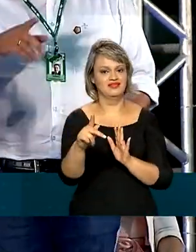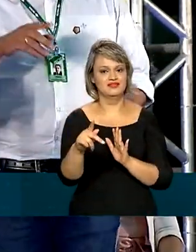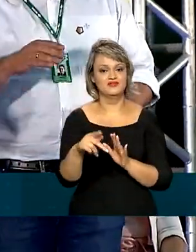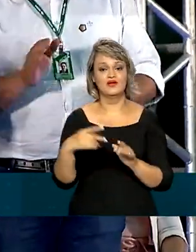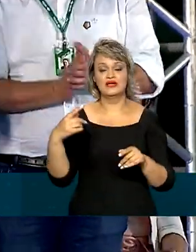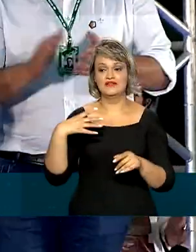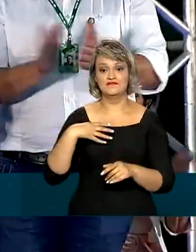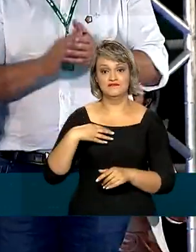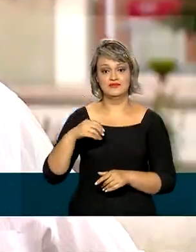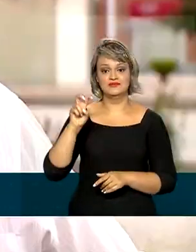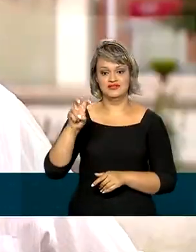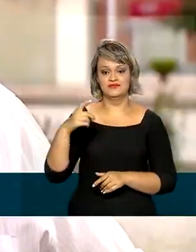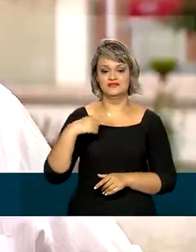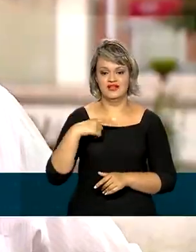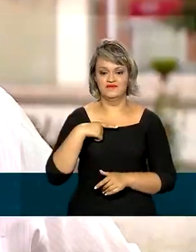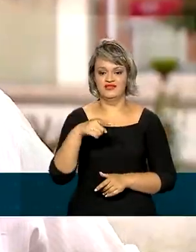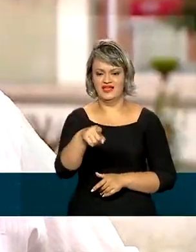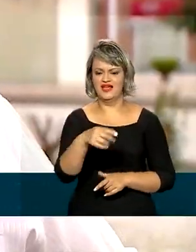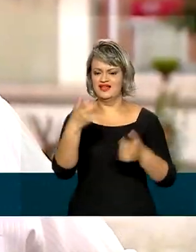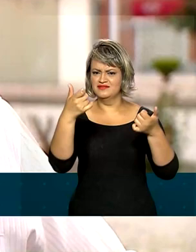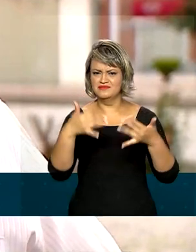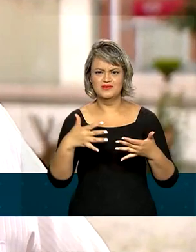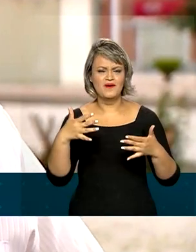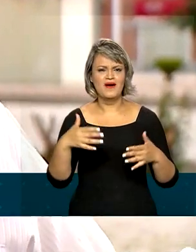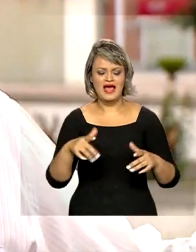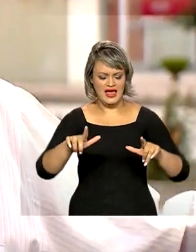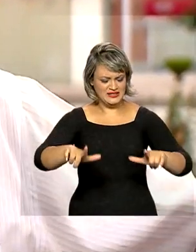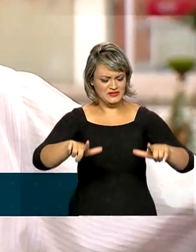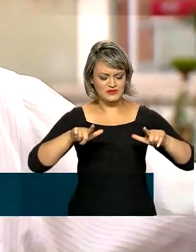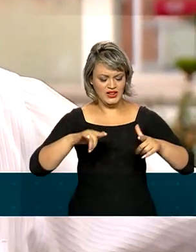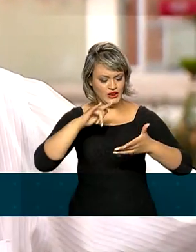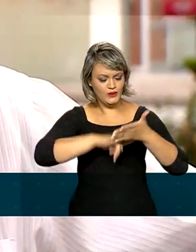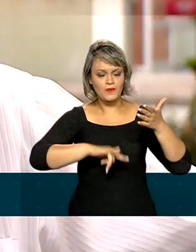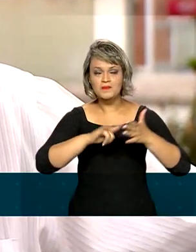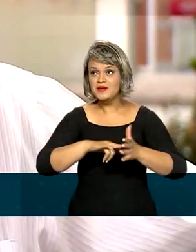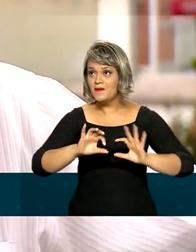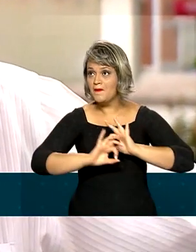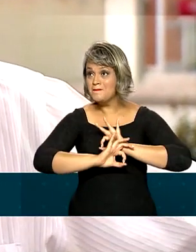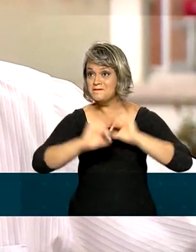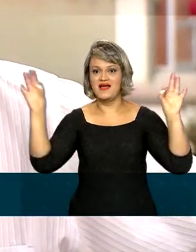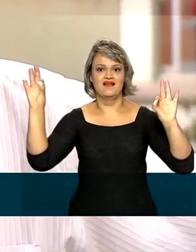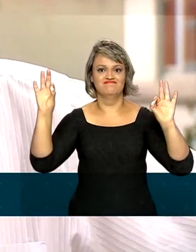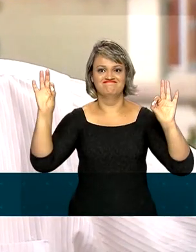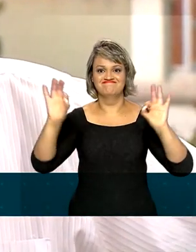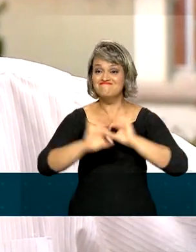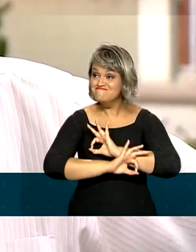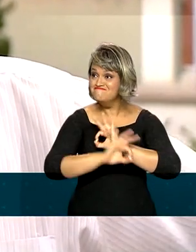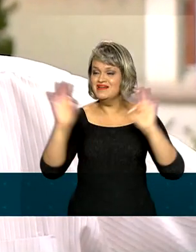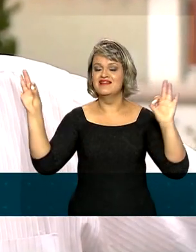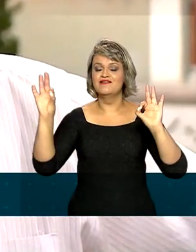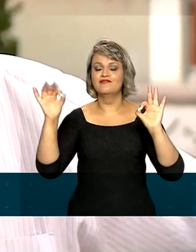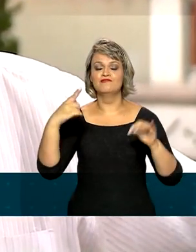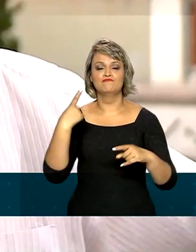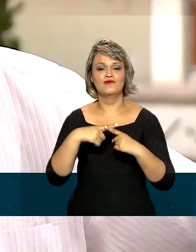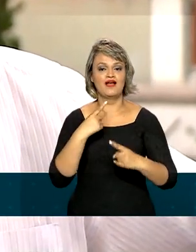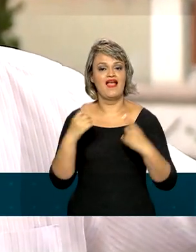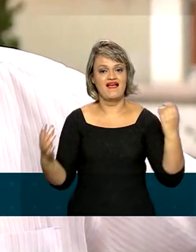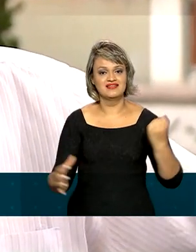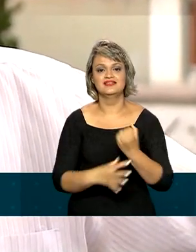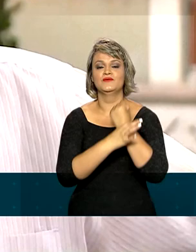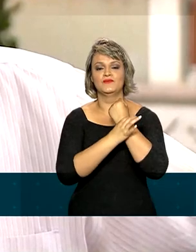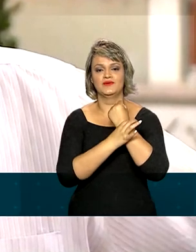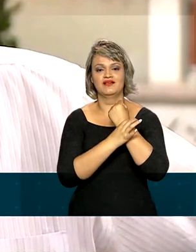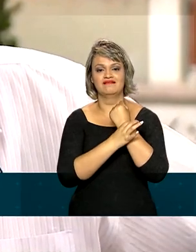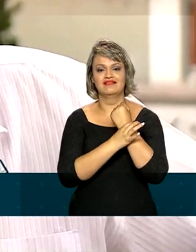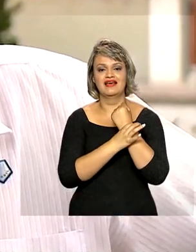criaram 5 filhos. É o melhor documento de uma propriedade, é o título, porque a gente tem aquela segurança, a